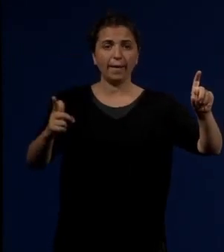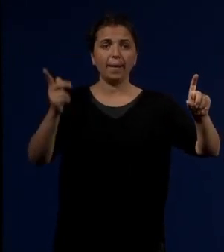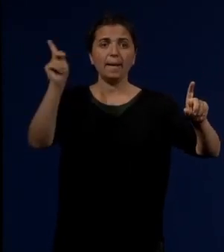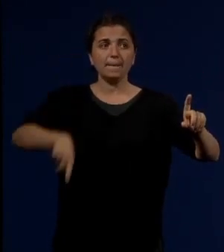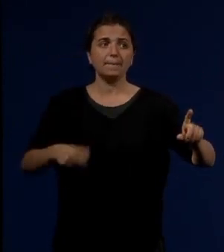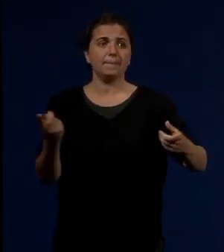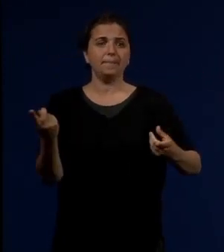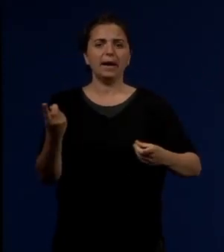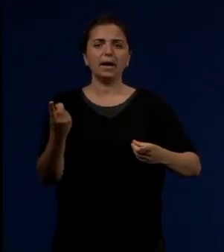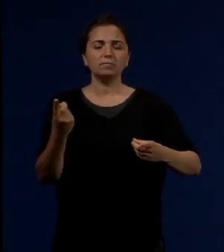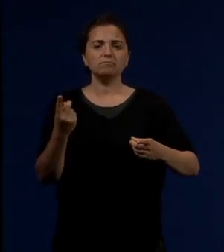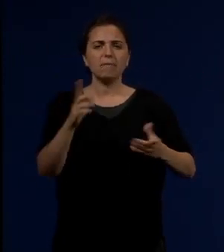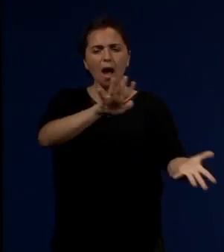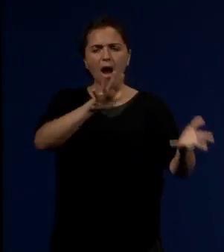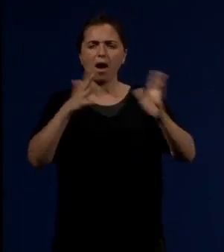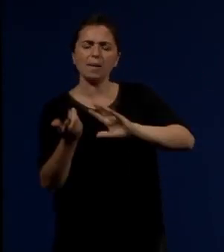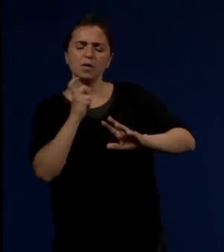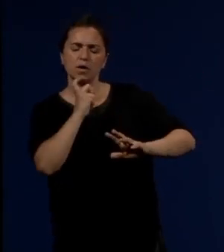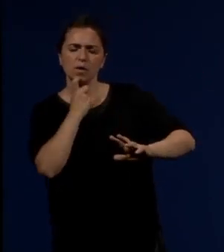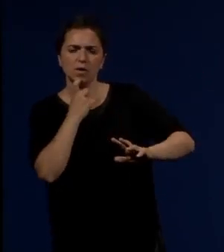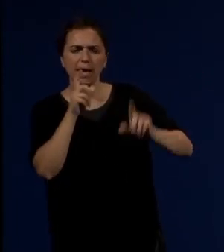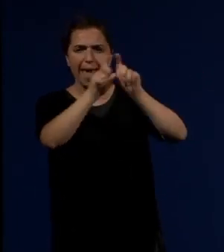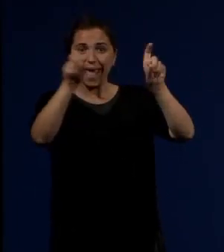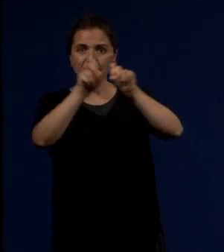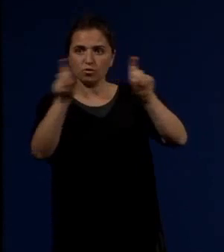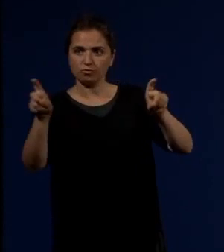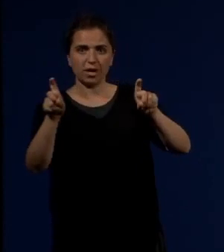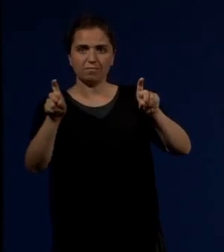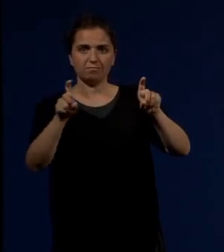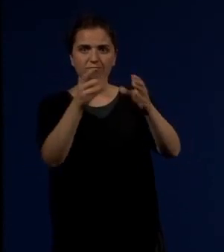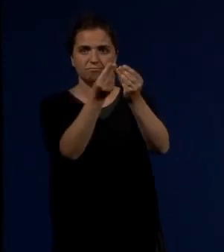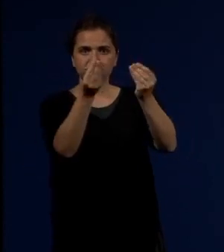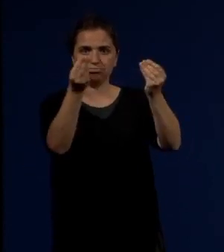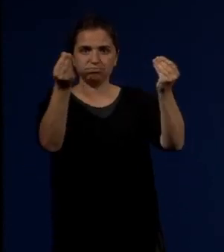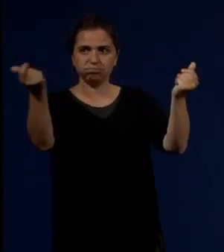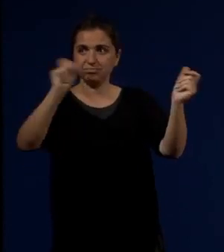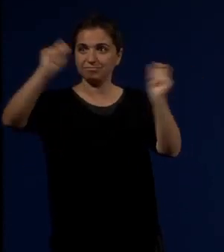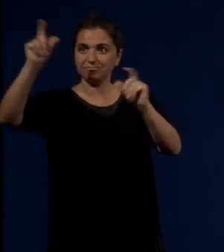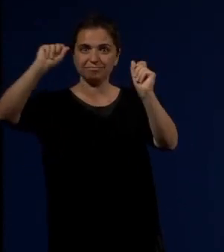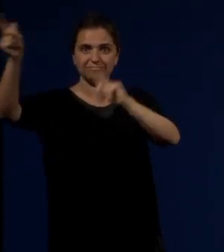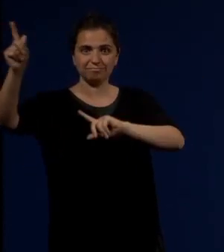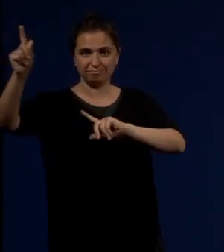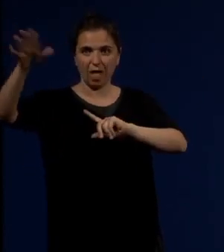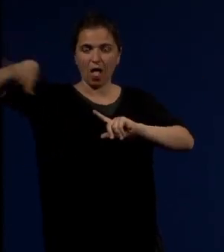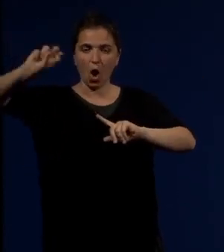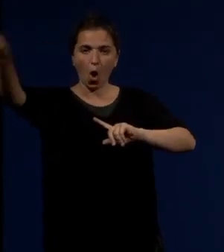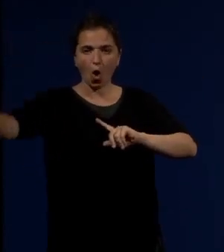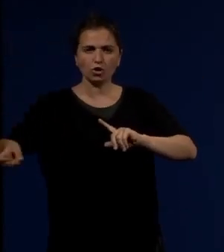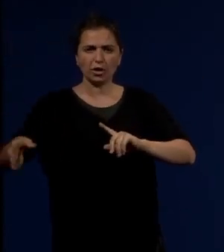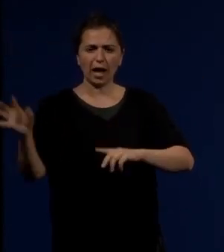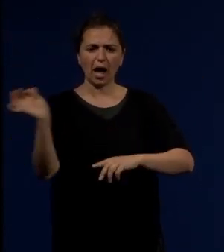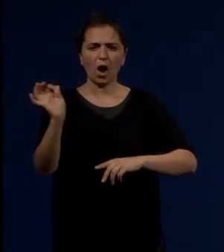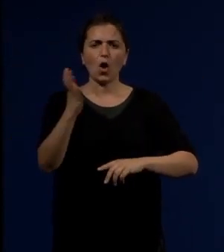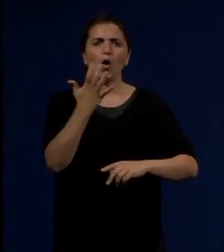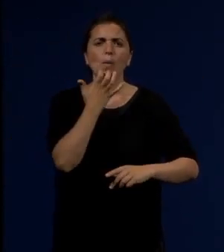produción e de transformación do aluminio para que as industrias de transformación non abandonen o país, ou para que implanten aquelas que ainda non se están producindo aquí